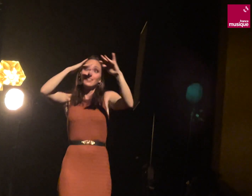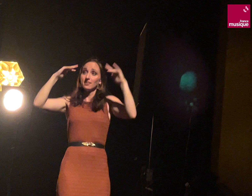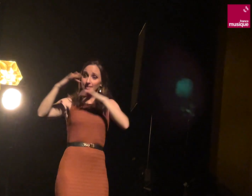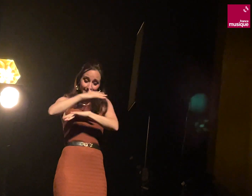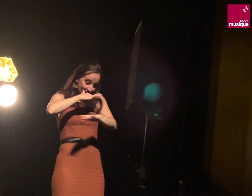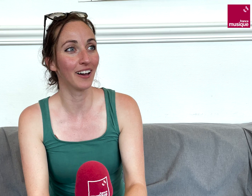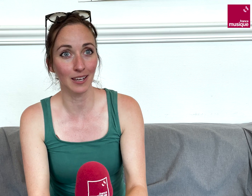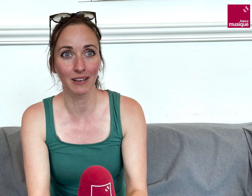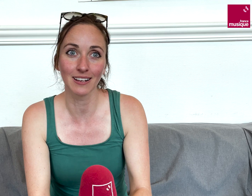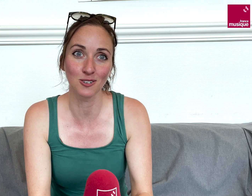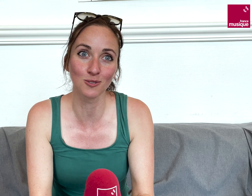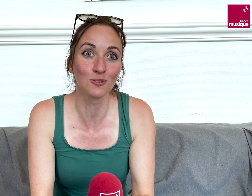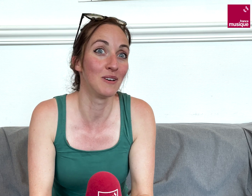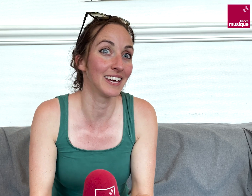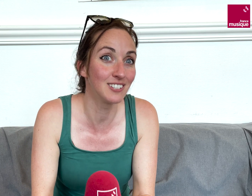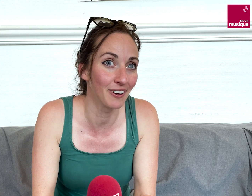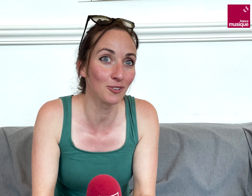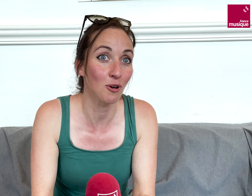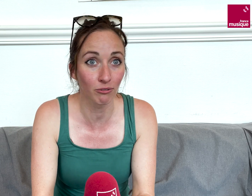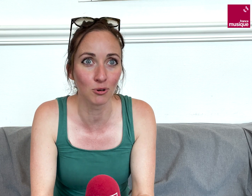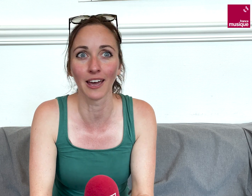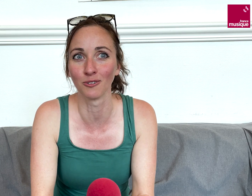j'ai pu interpréter la chanson d'une manière différente en vous regardant.